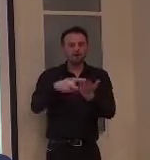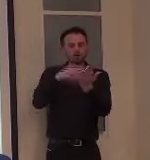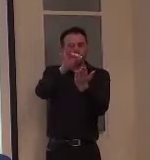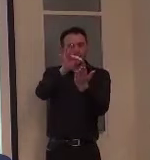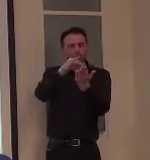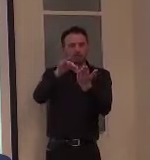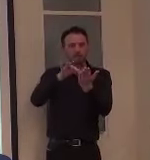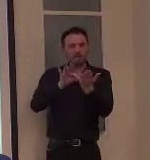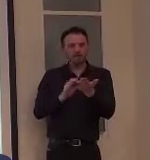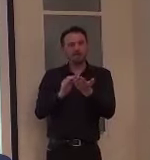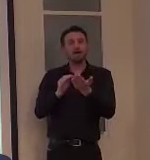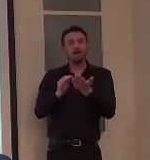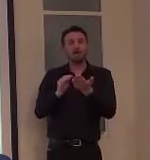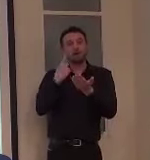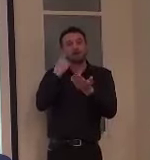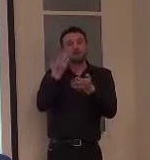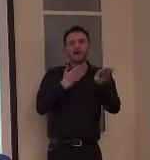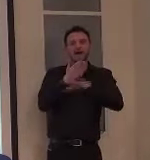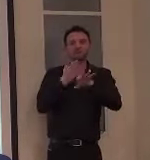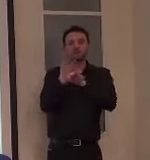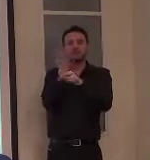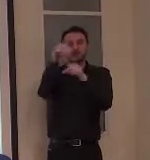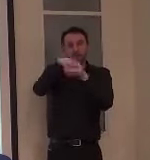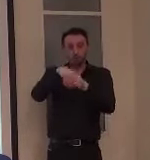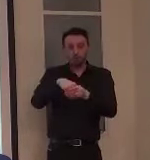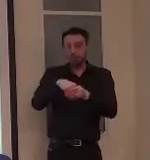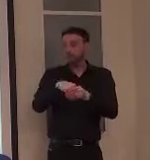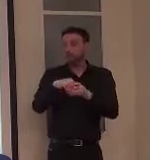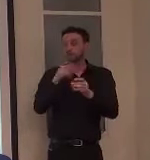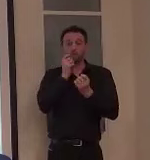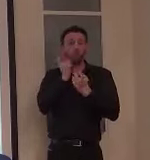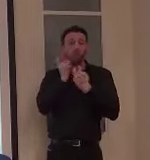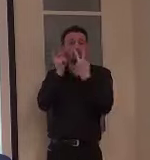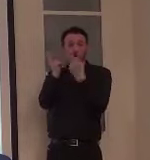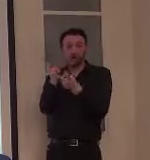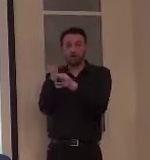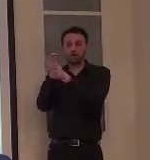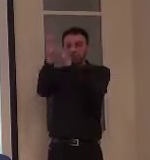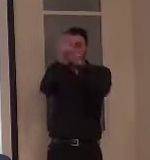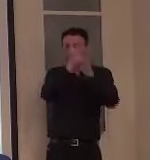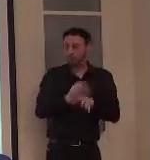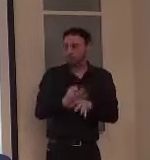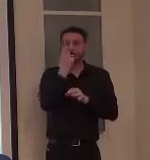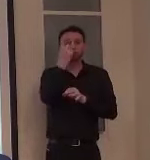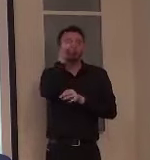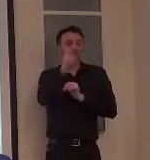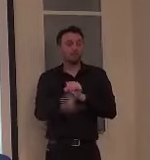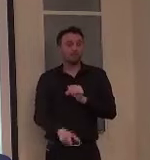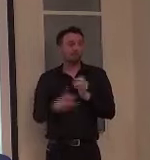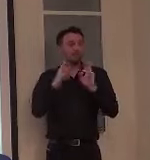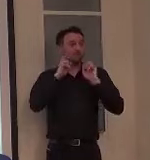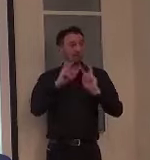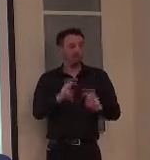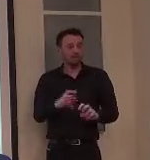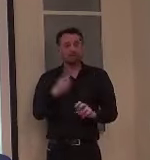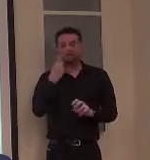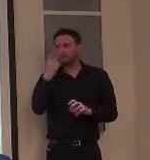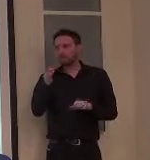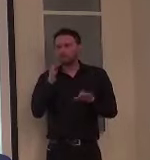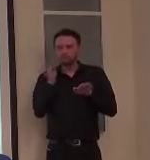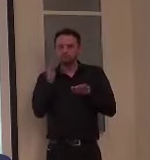sobre accesibilidad de las escuelas que tenemos conoce viajó a una de las secuelas uno de los investigadores iba recorriendo las instalaciones